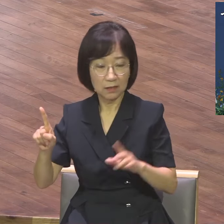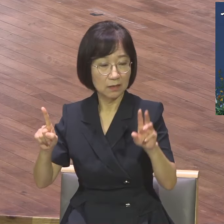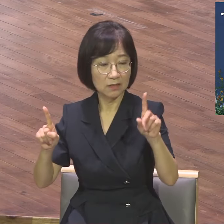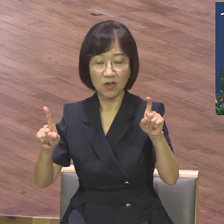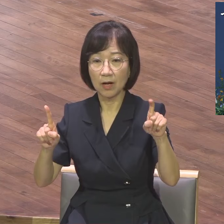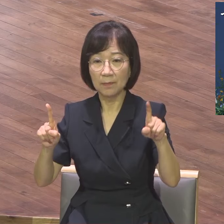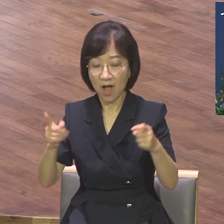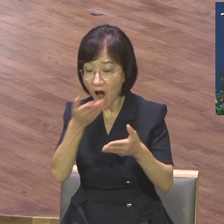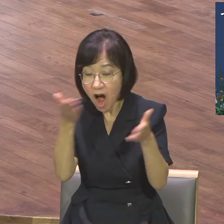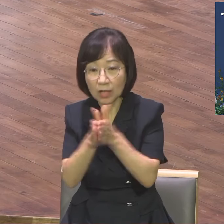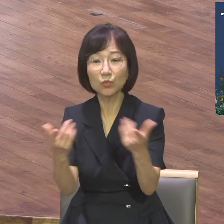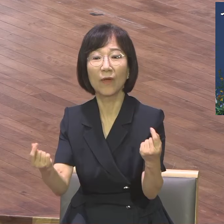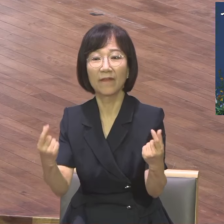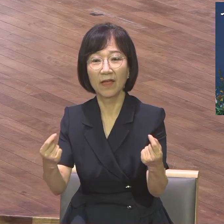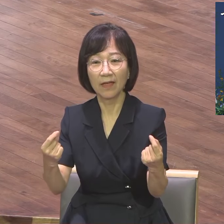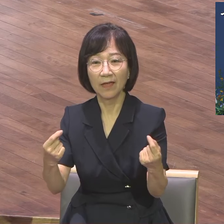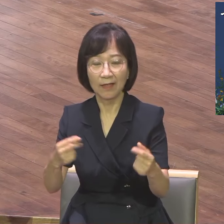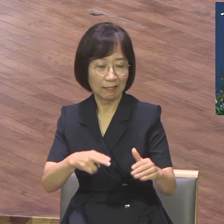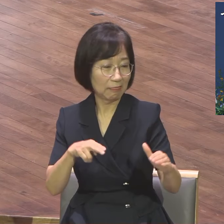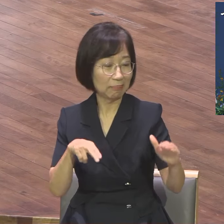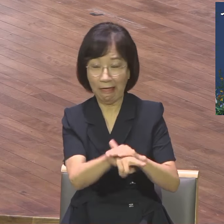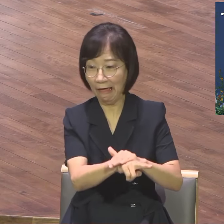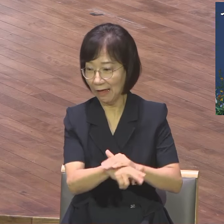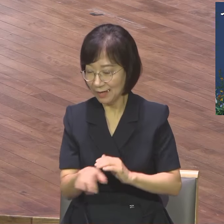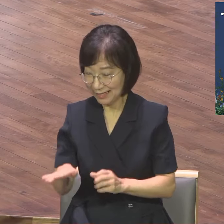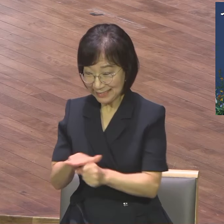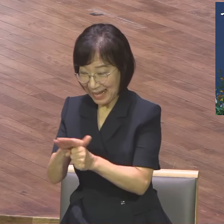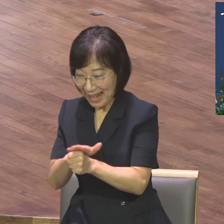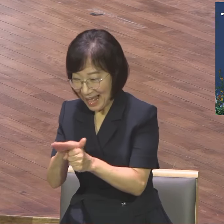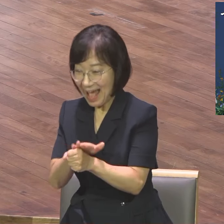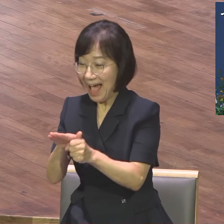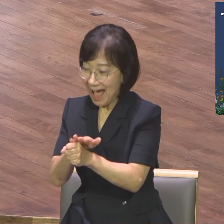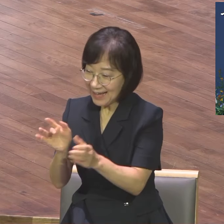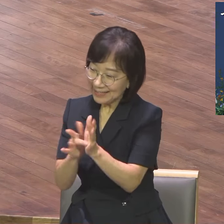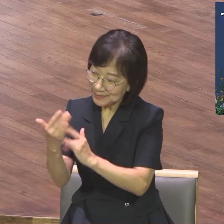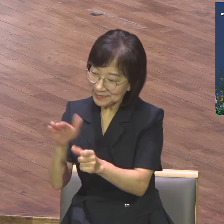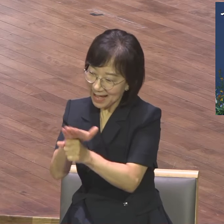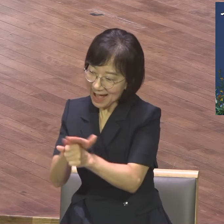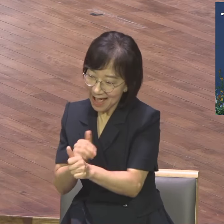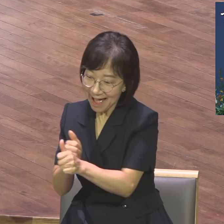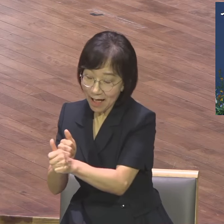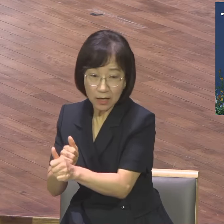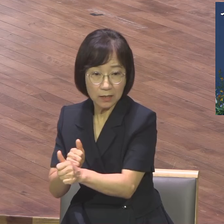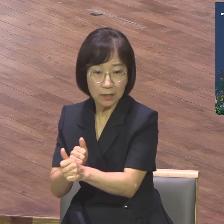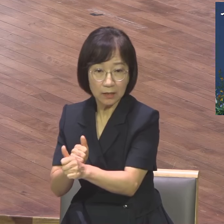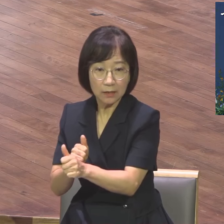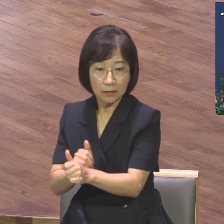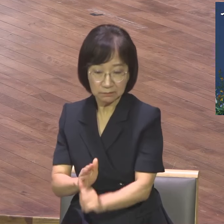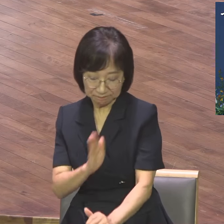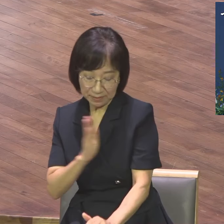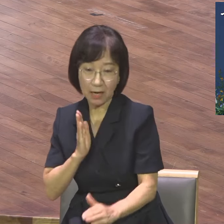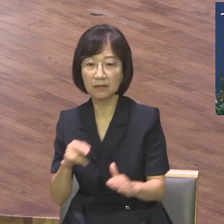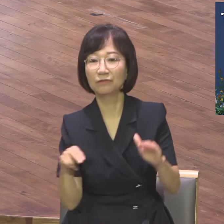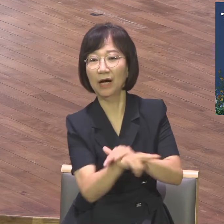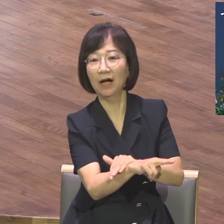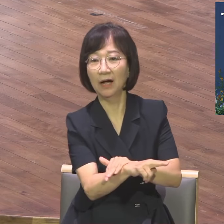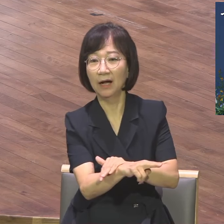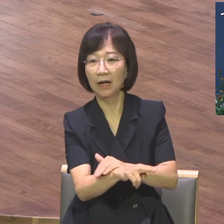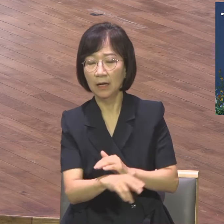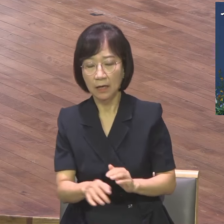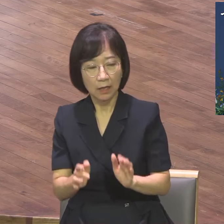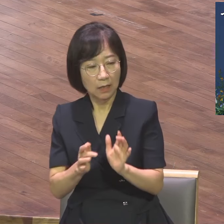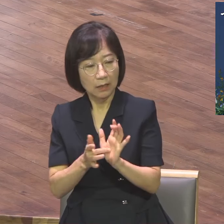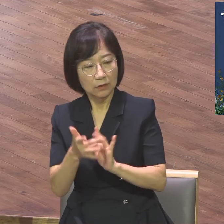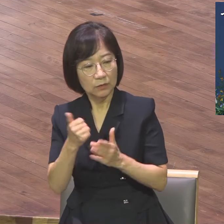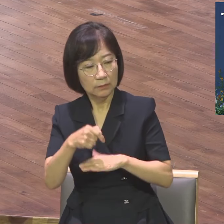사랑하는 제자들이 예수님을 전부 다 하나같이 배신했을 때 예수님의 그 느끼는 그